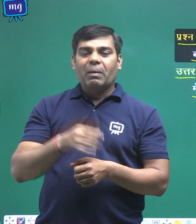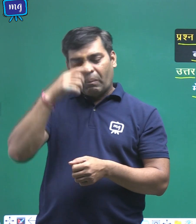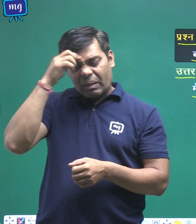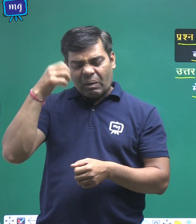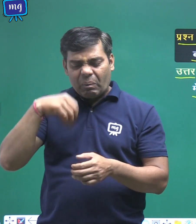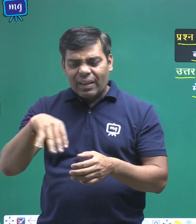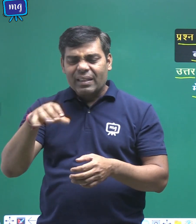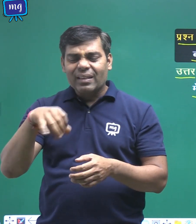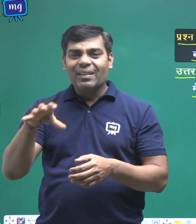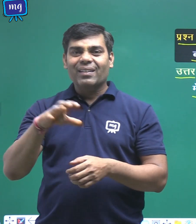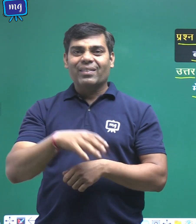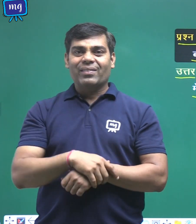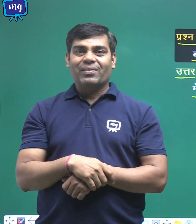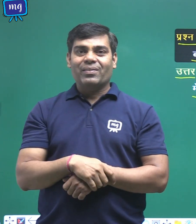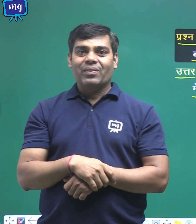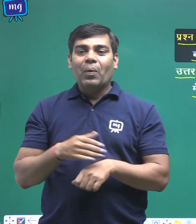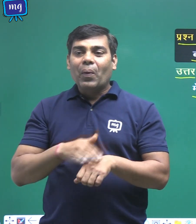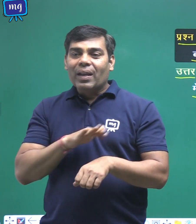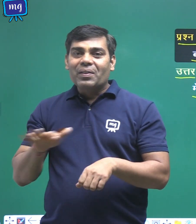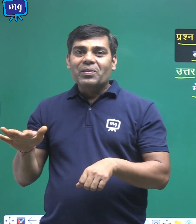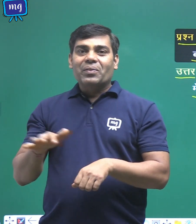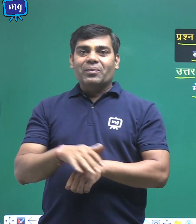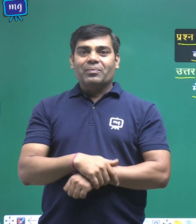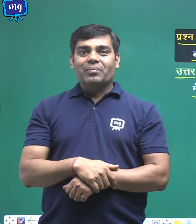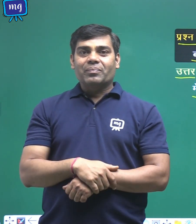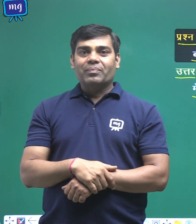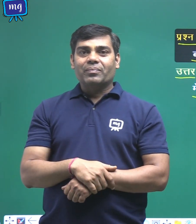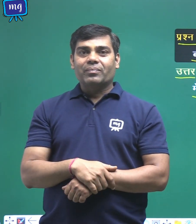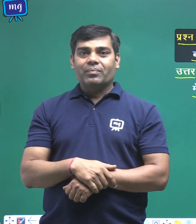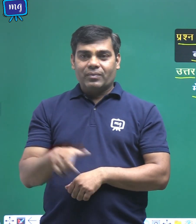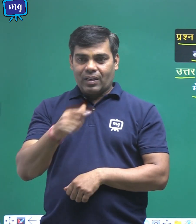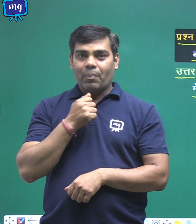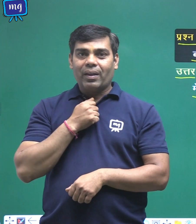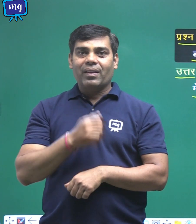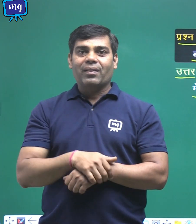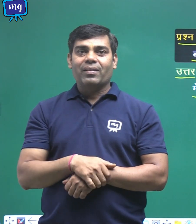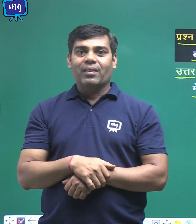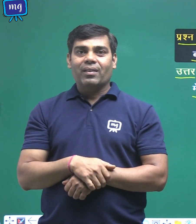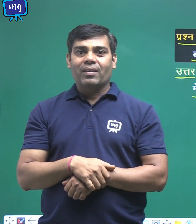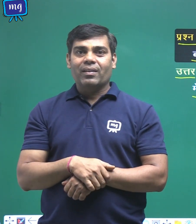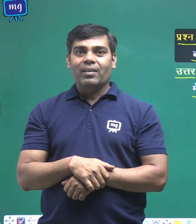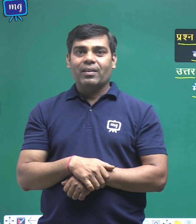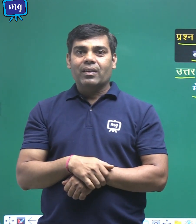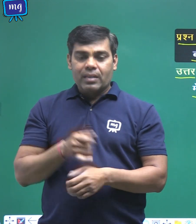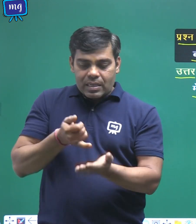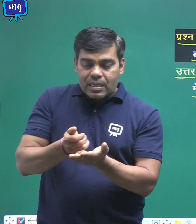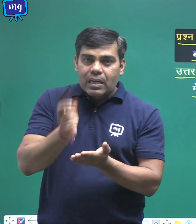बहता है। प्यारे बच्चों, हमें किसान से